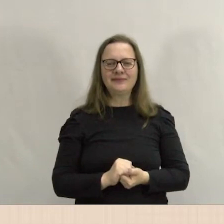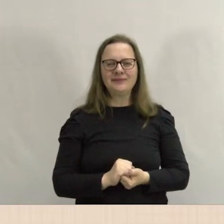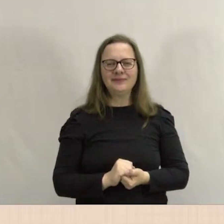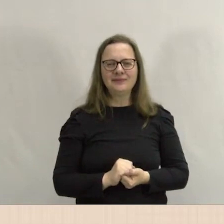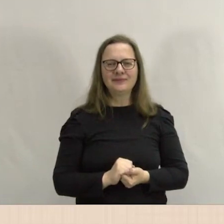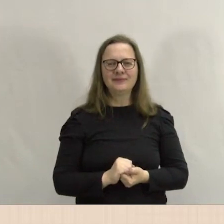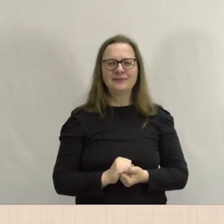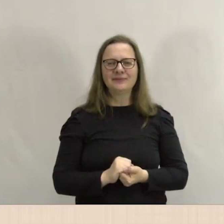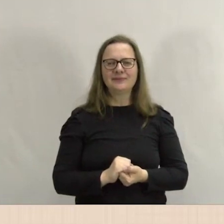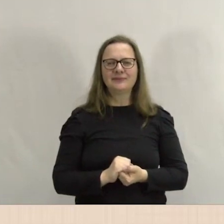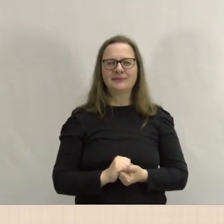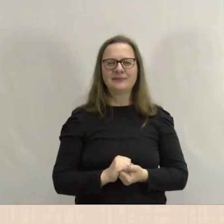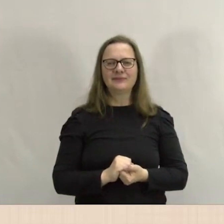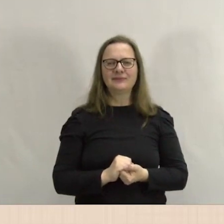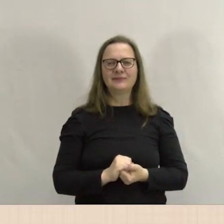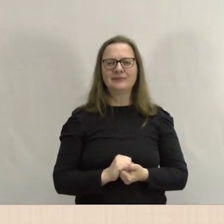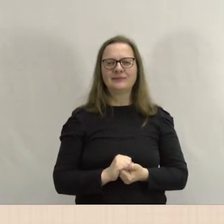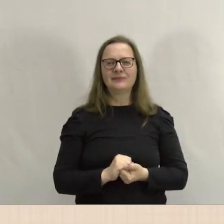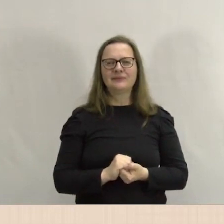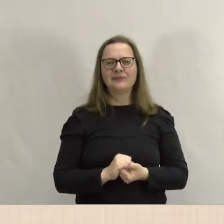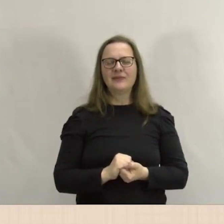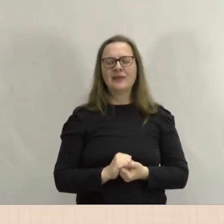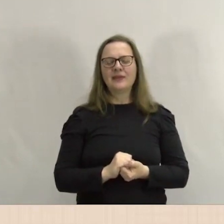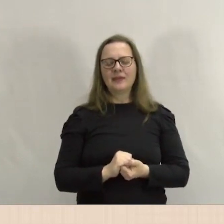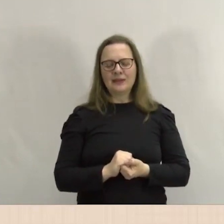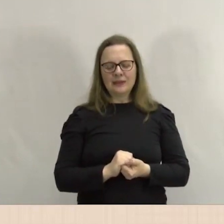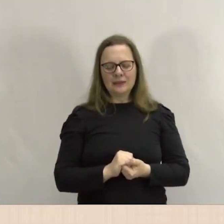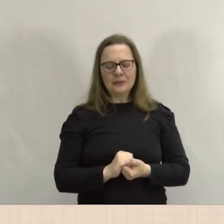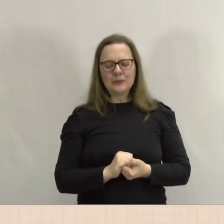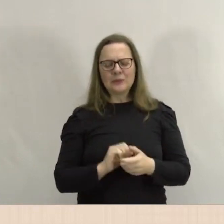a pior tragédia que pode acontecer com o homem,